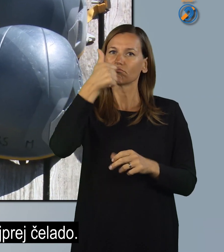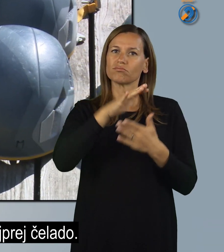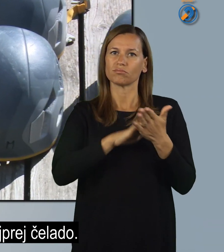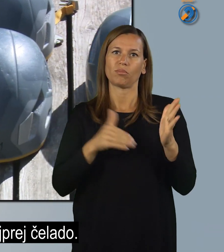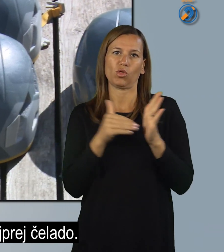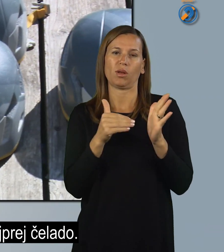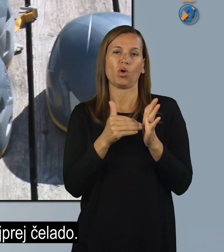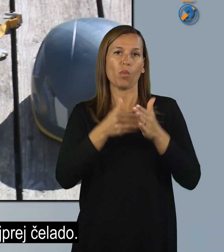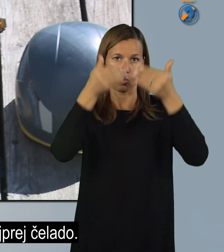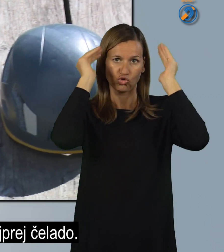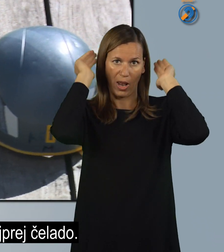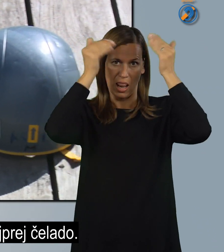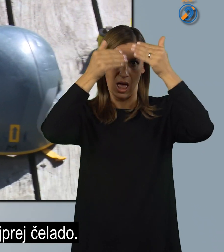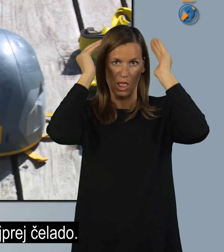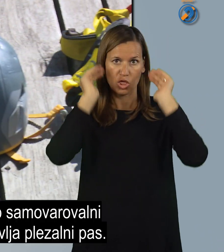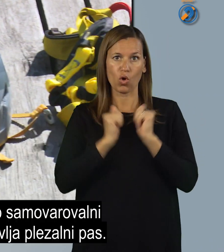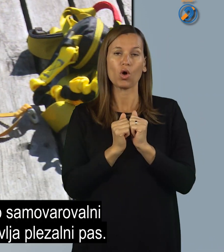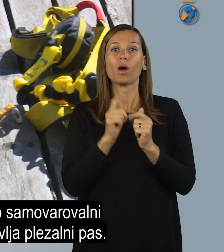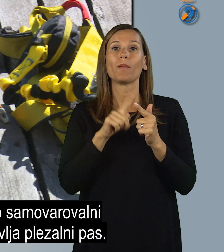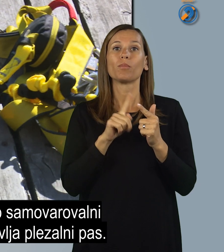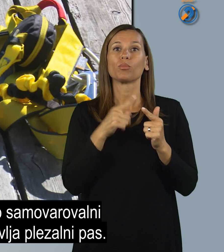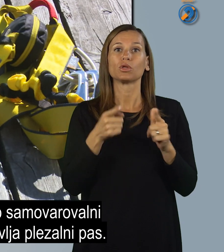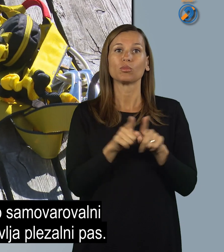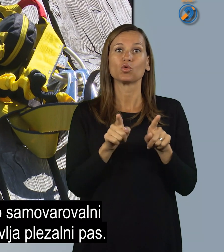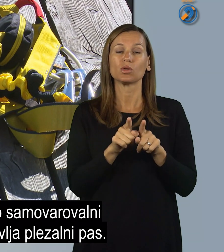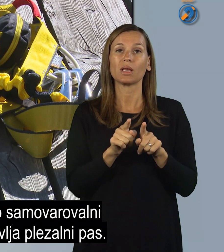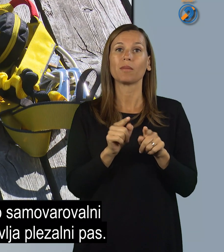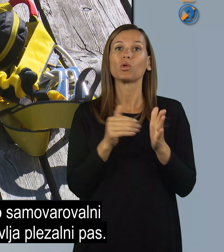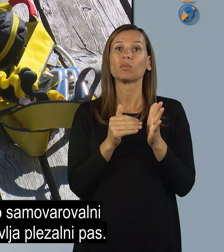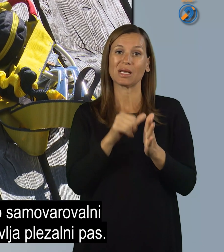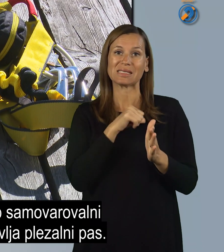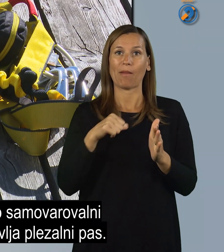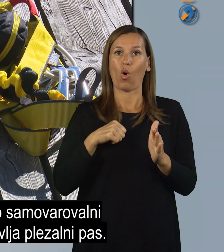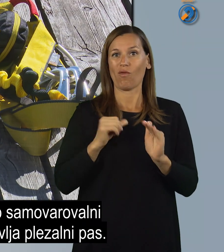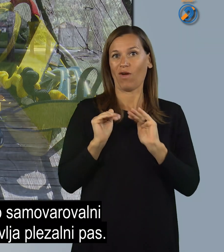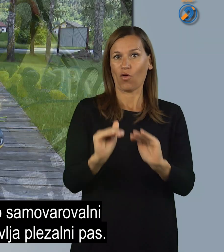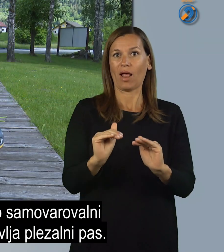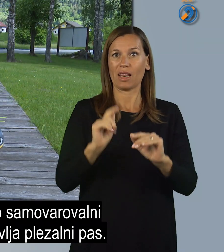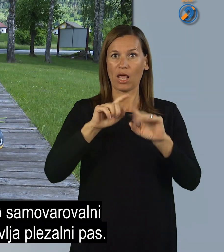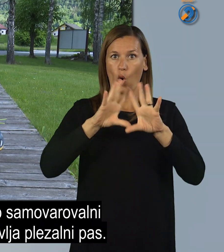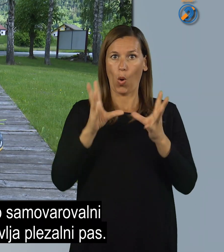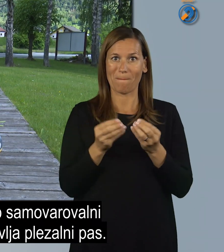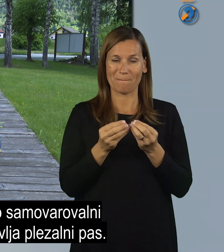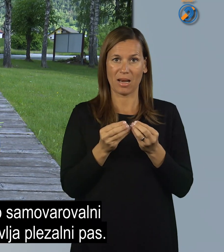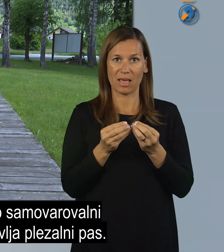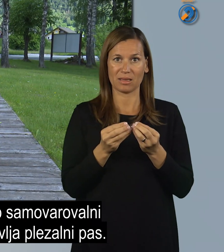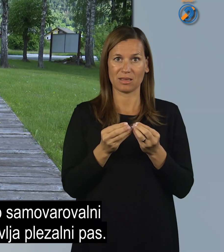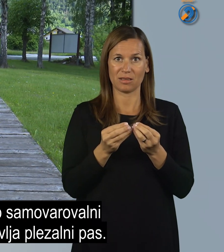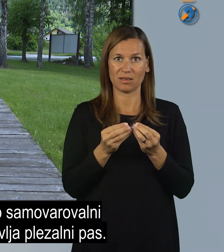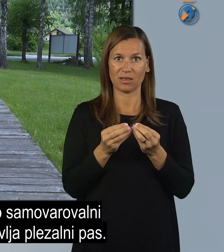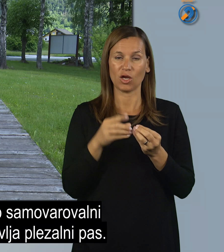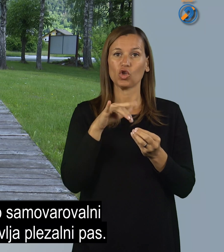prvo čelado, potem potrebujemo, se pravi, ta samovarovalni komplet, ki